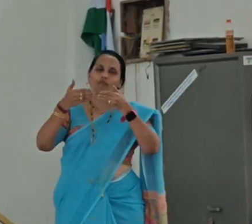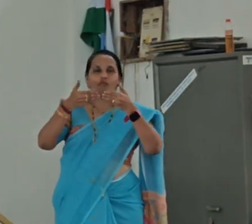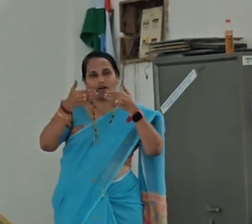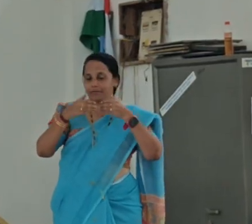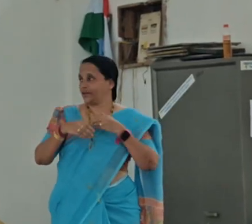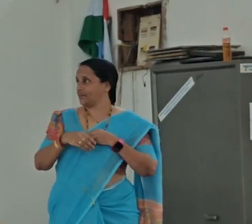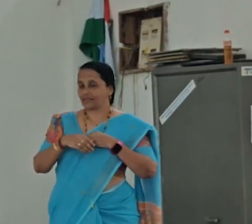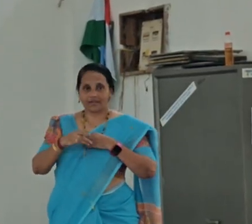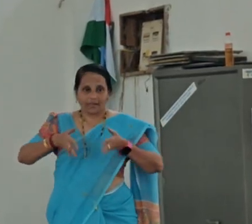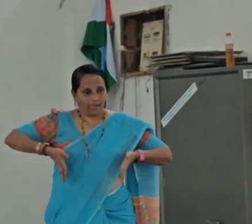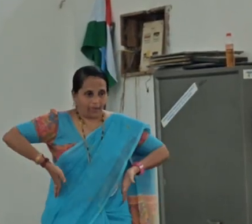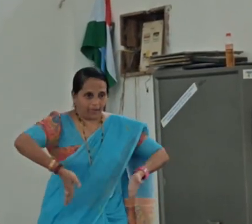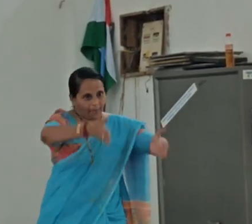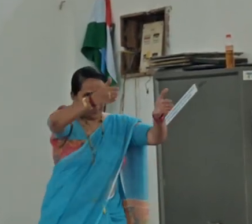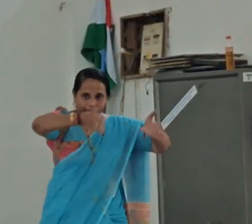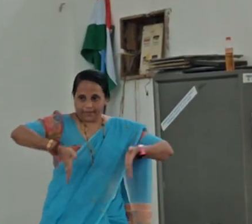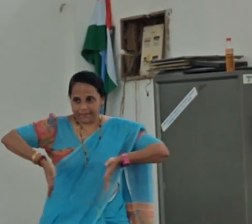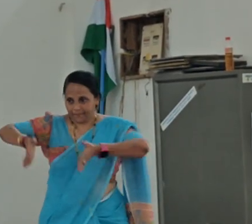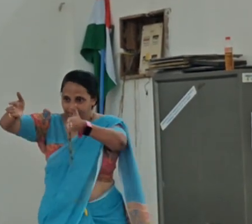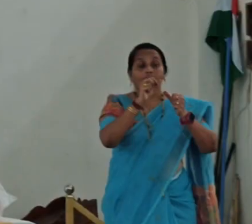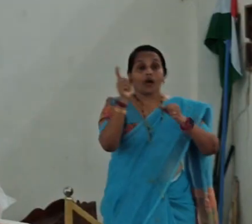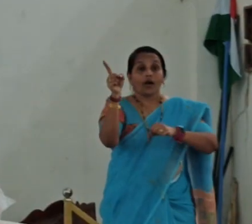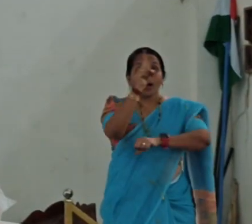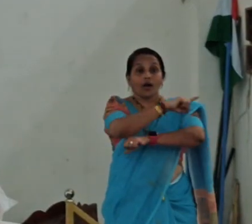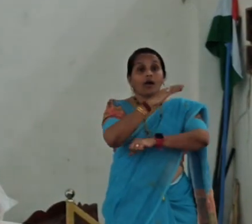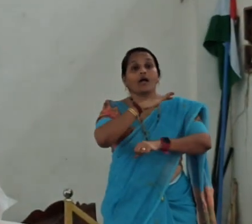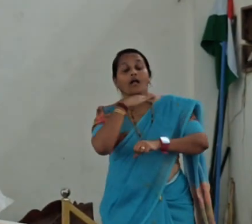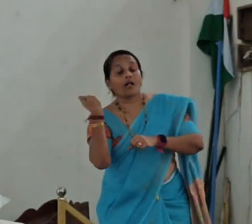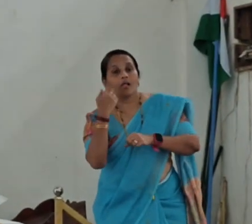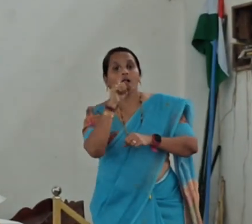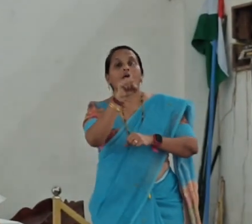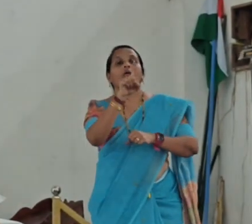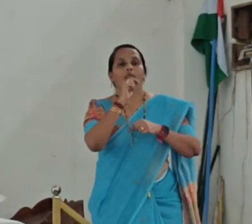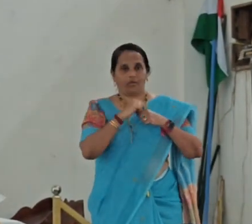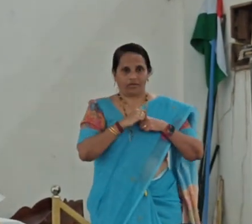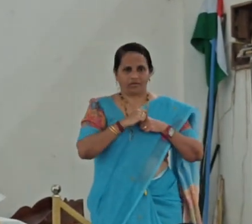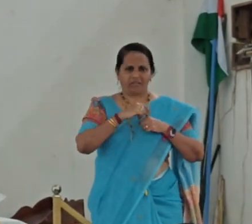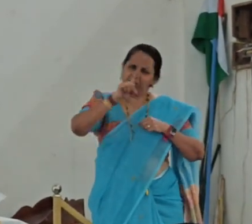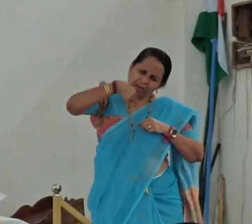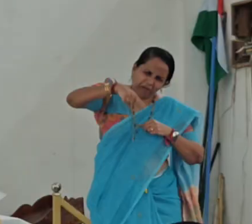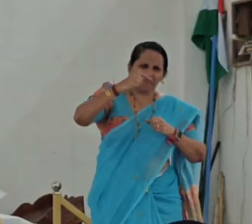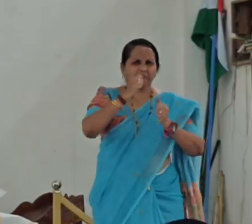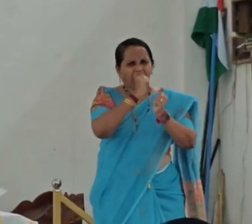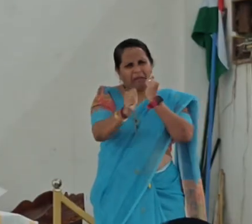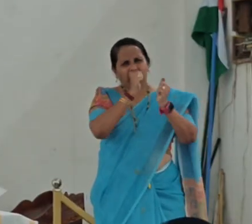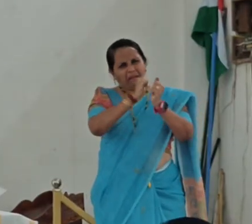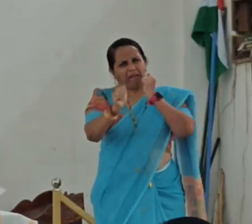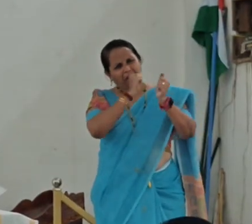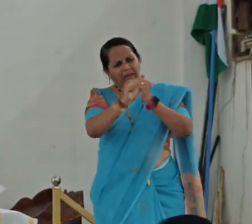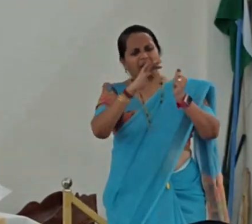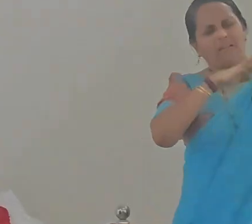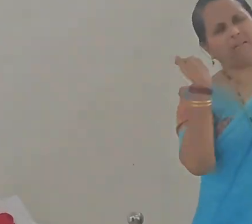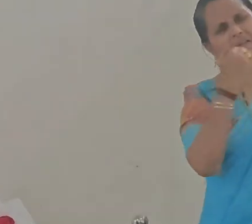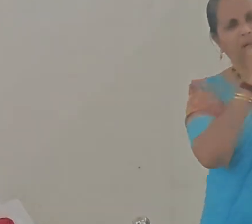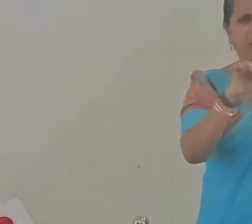మన హైవే మీద ట్రాన్స్పోర్టేషన్ అంటే రోడ్ యాక్సిడెంట్లో చనిపోయే